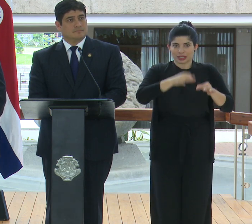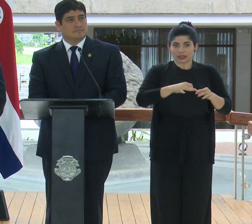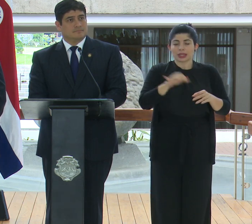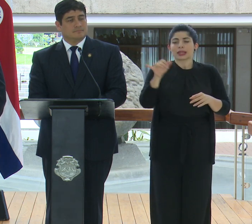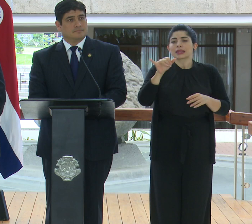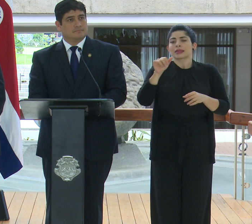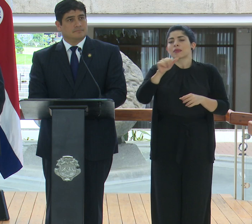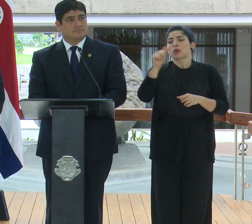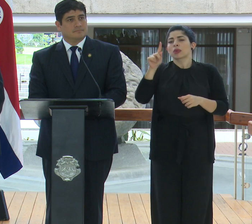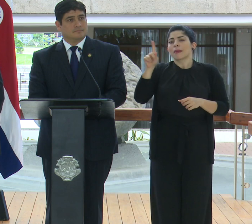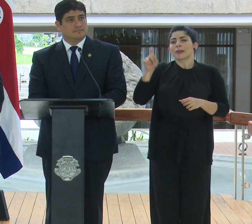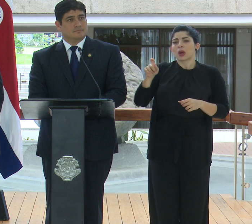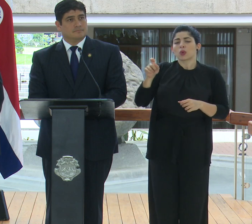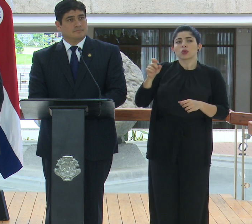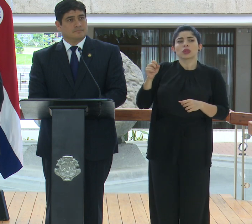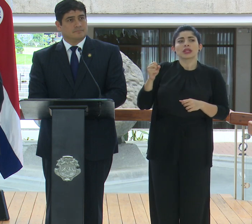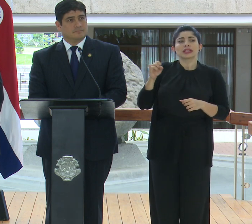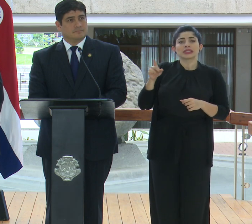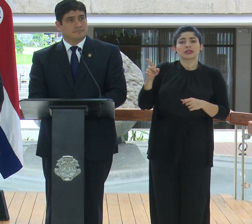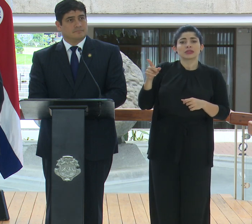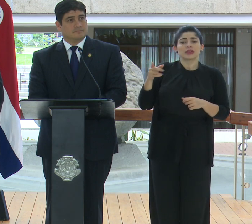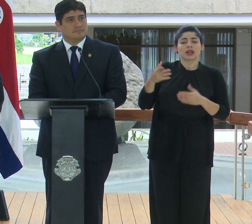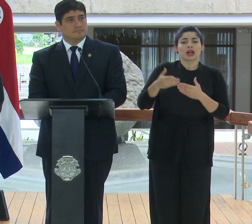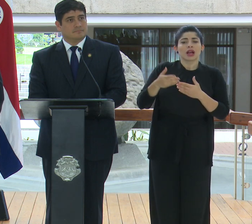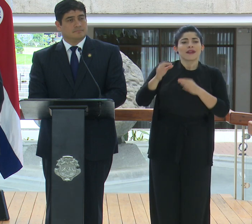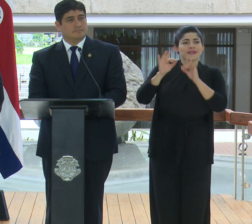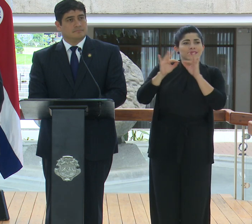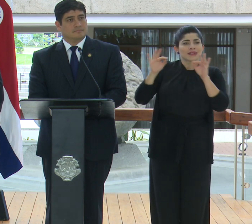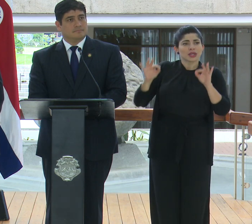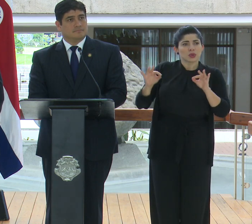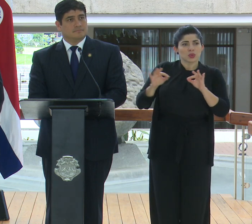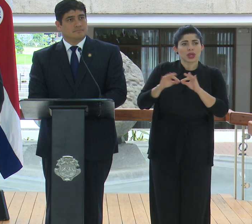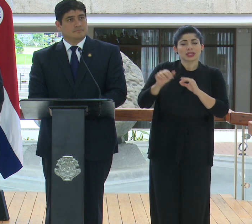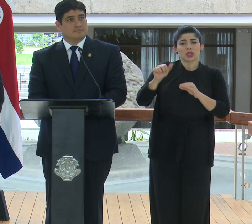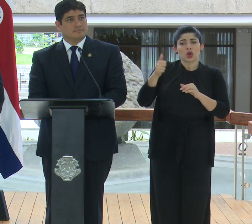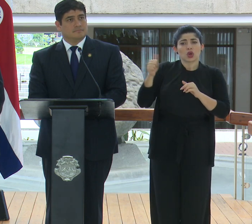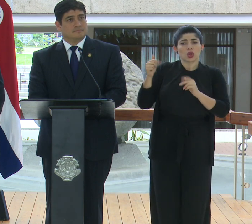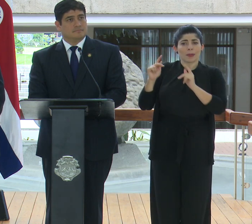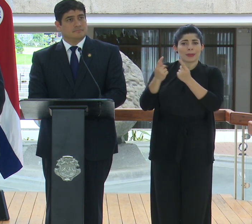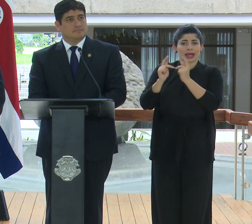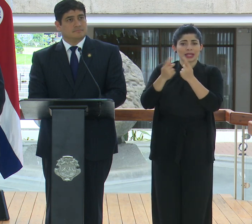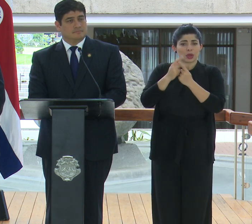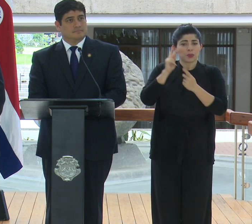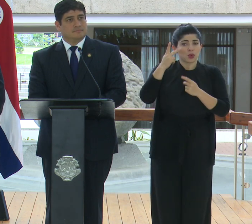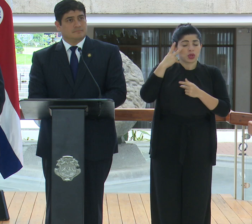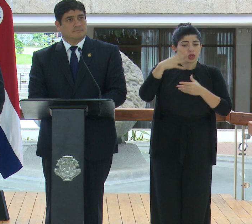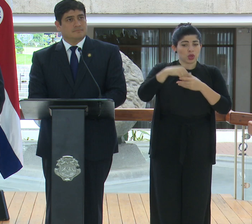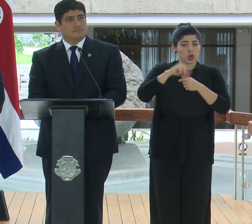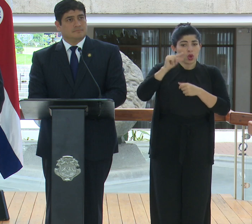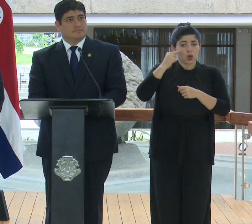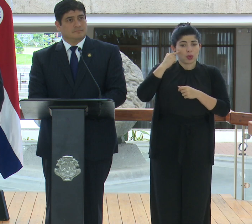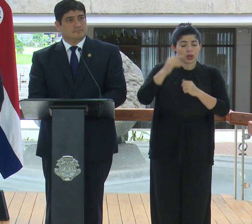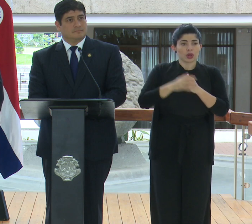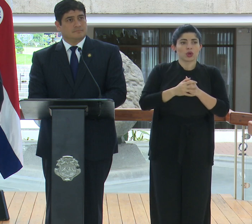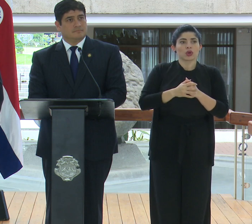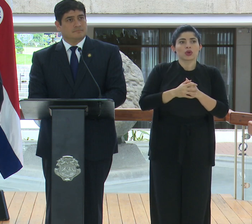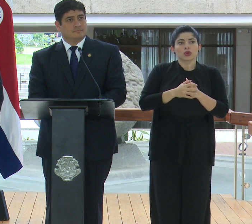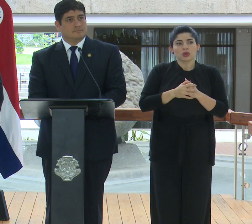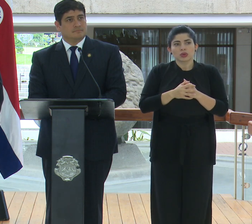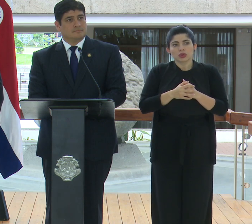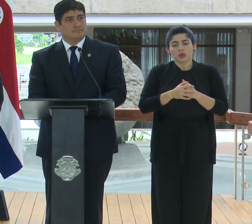quería preguntarle, don Carlos, ¿usted nos reanuda la confianza a las figuras entonces de otros partidos políticos que están en el gobierno, doña Patricia Vega, don Carlos